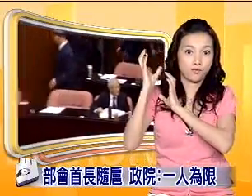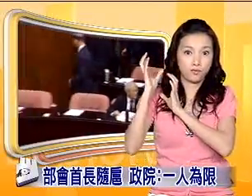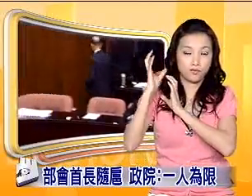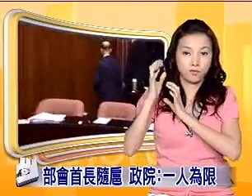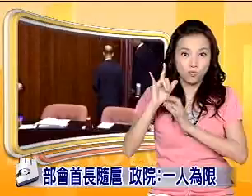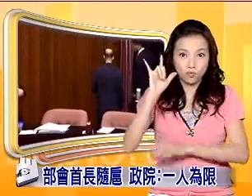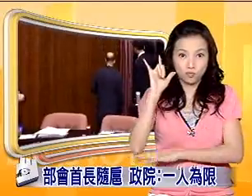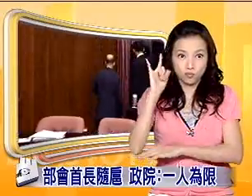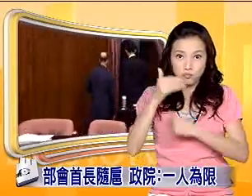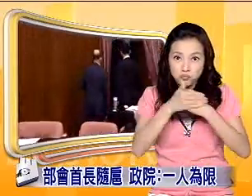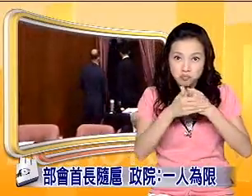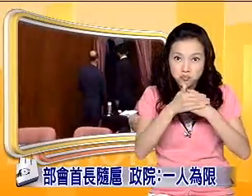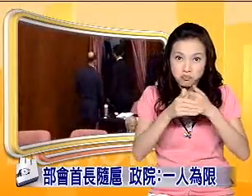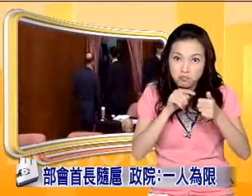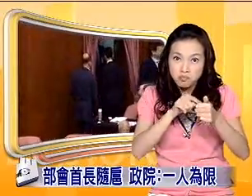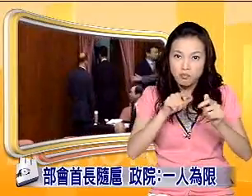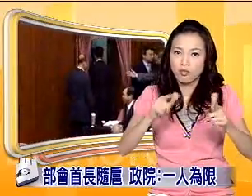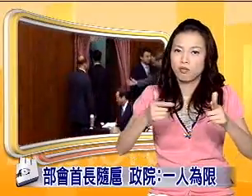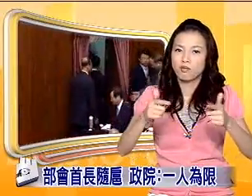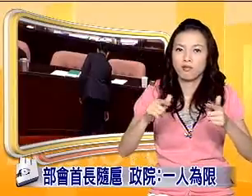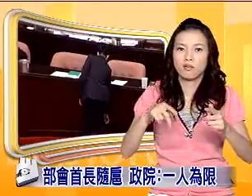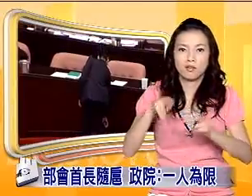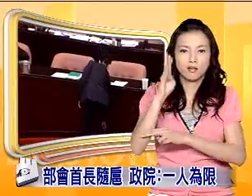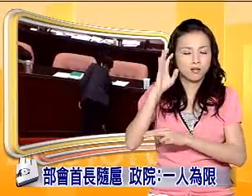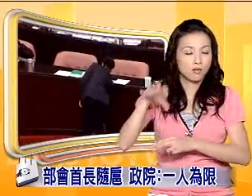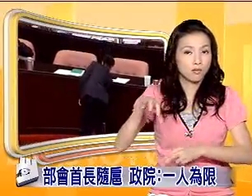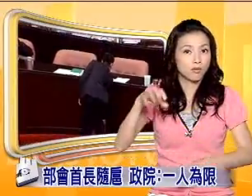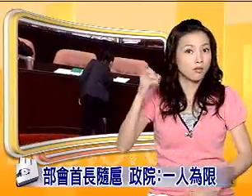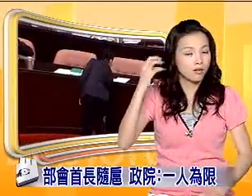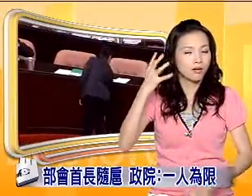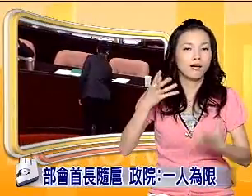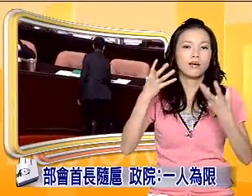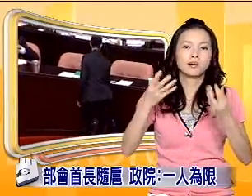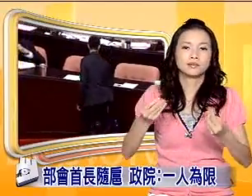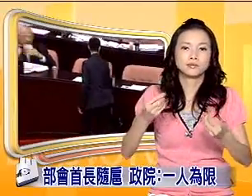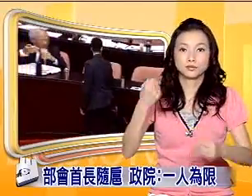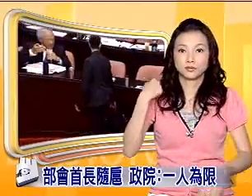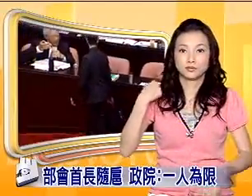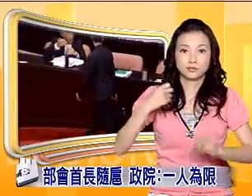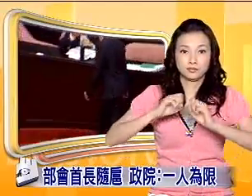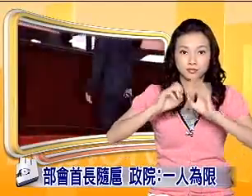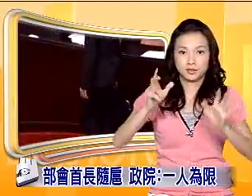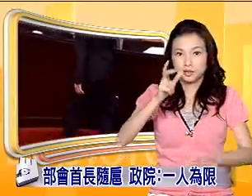院是正式下令，以后首长的随扈是以一个人为限。